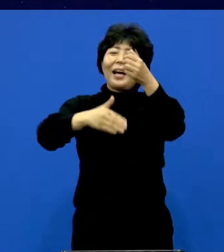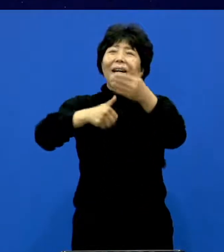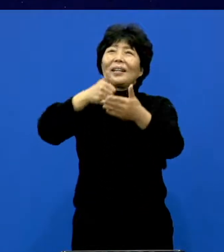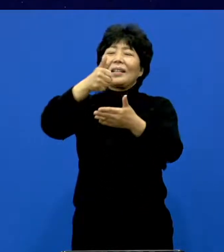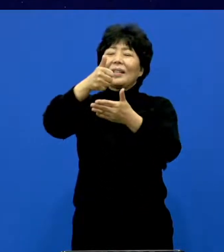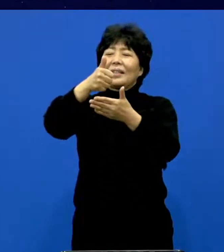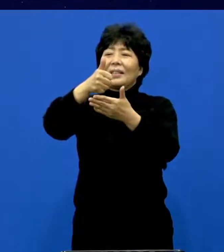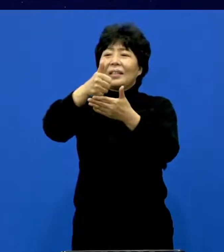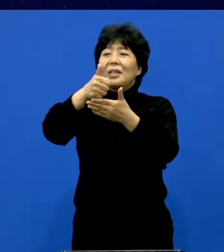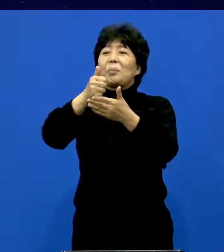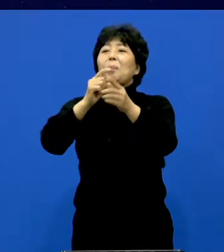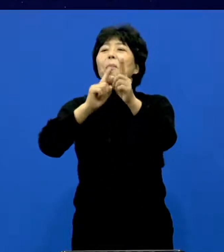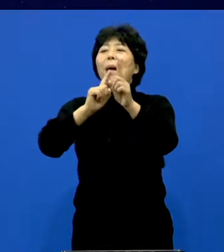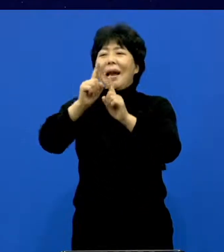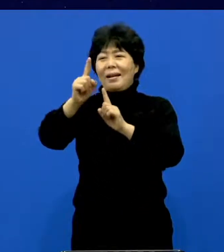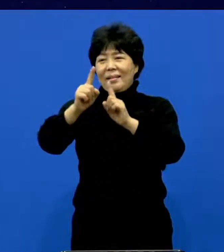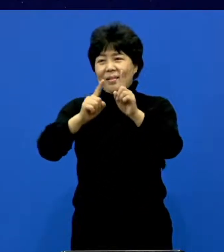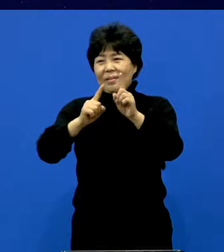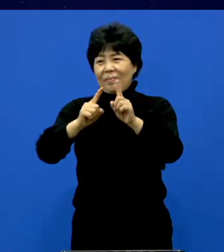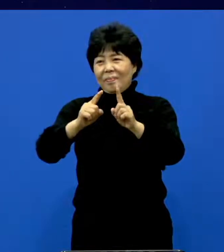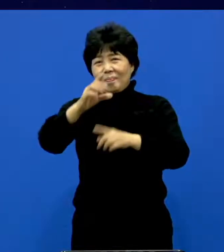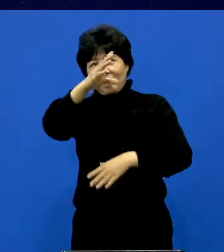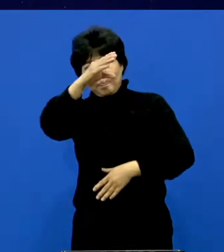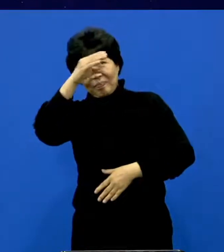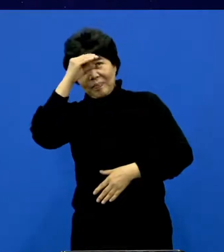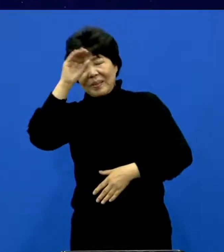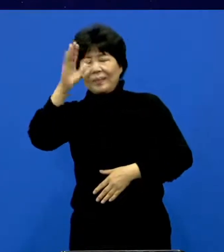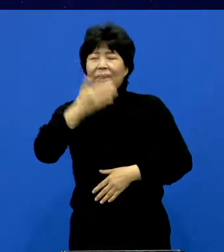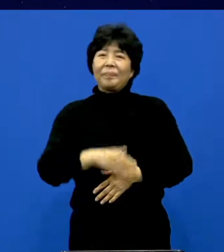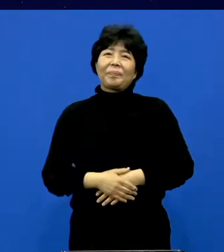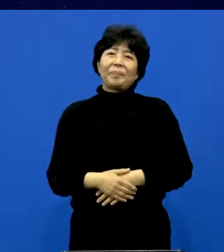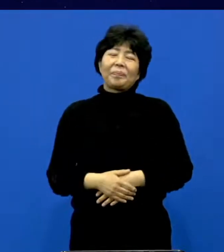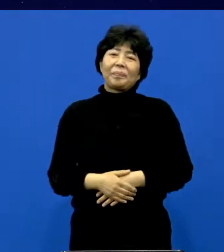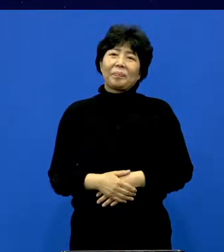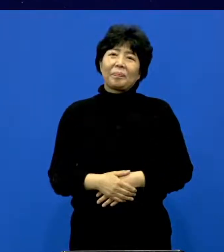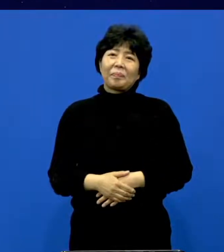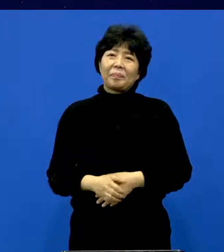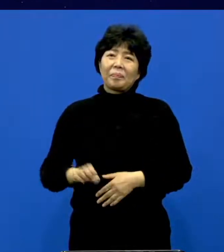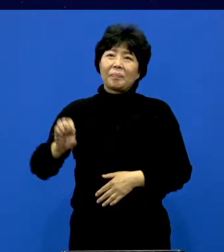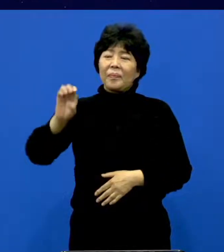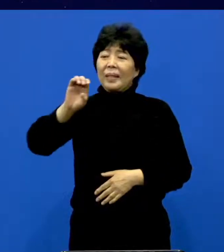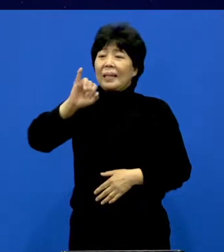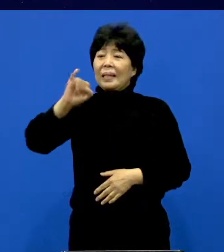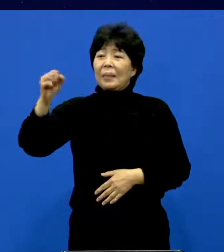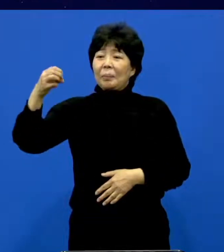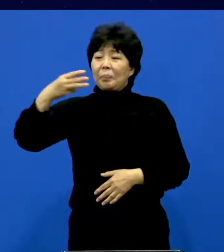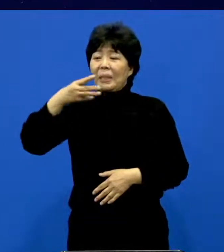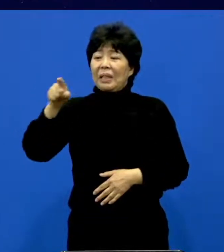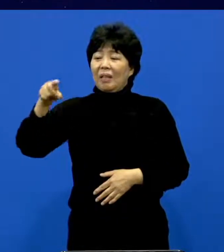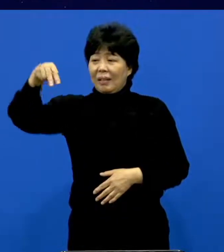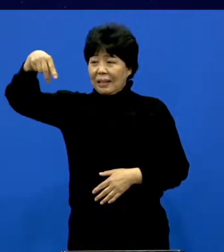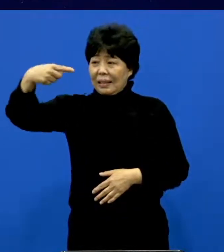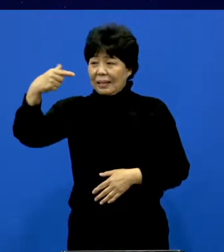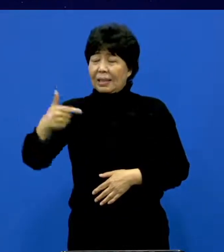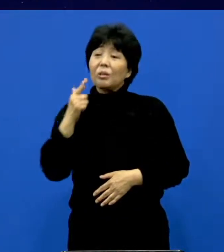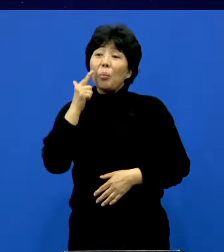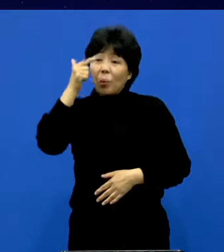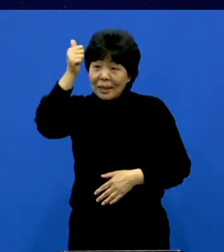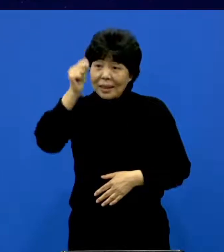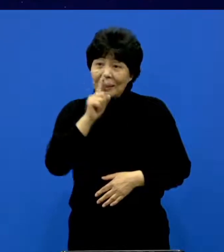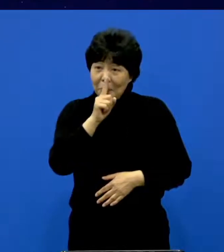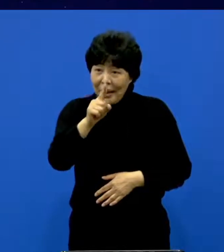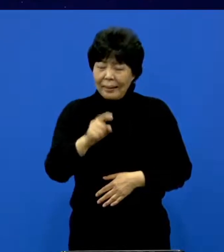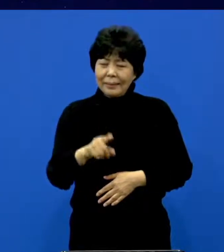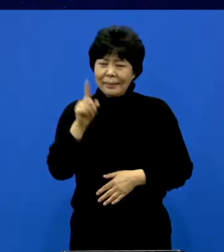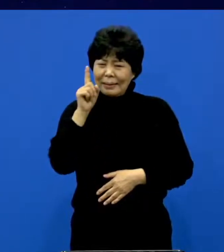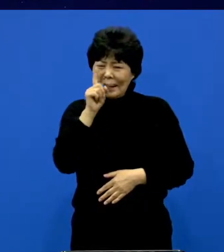것입니다. 그래서 유진 피트스 목사님은 그 책에서 이런 얘기해요. 악한 마귀는 우리로